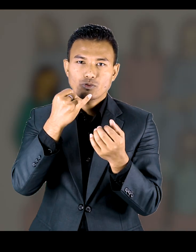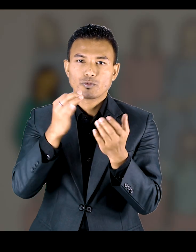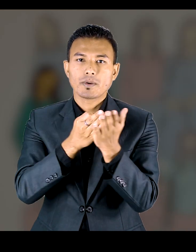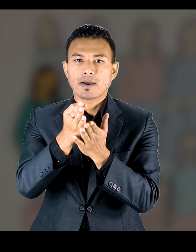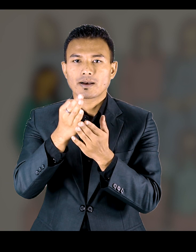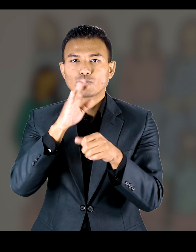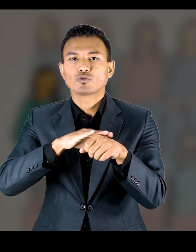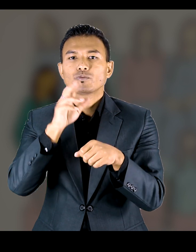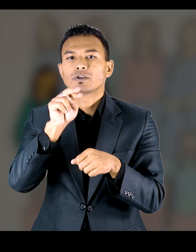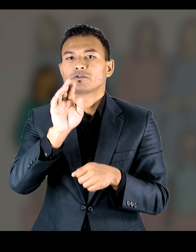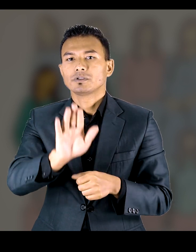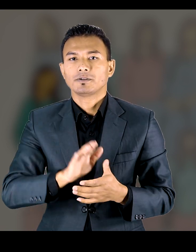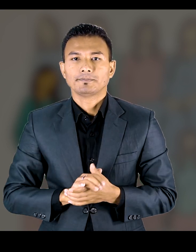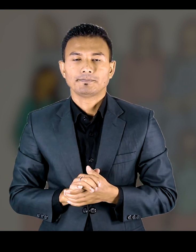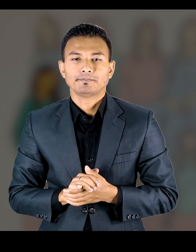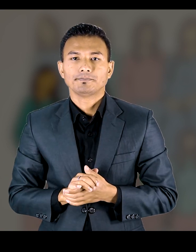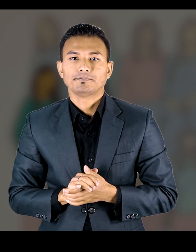दुर्व्यवहार पनि भोग्नु परिरहेको छ।